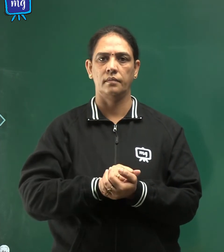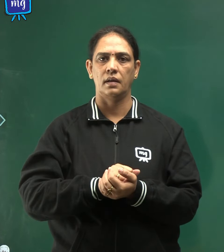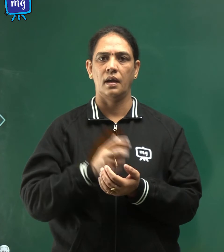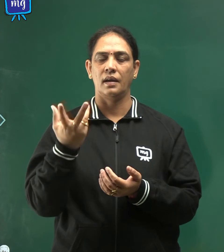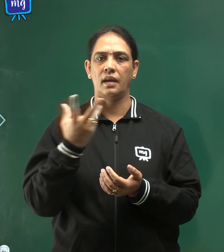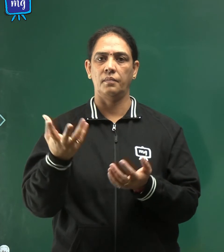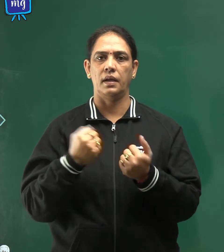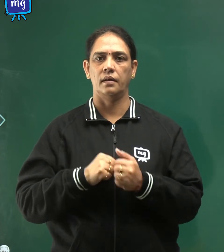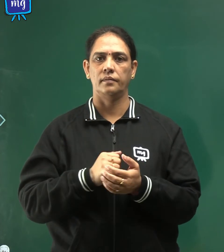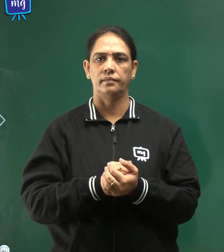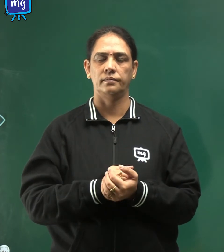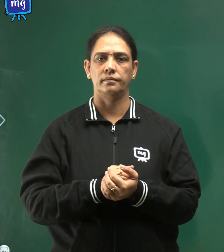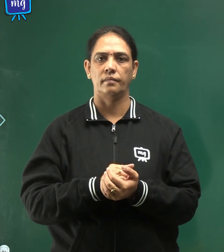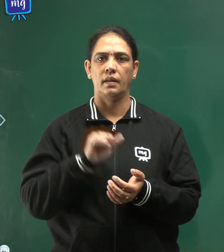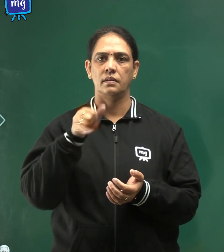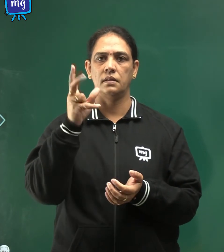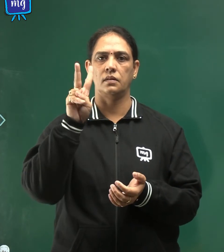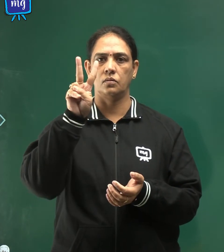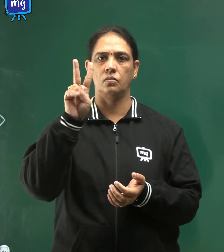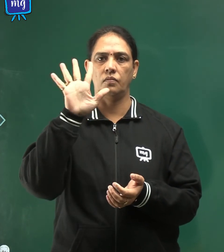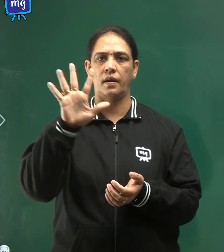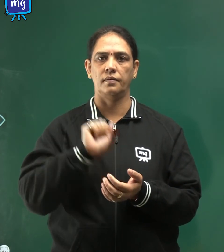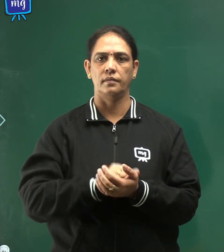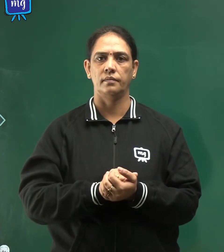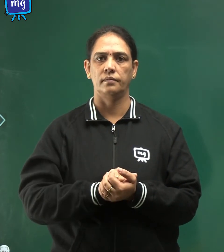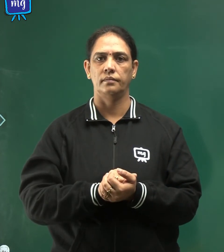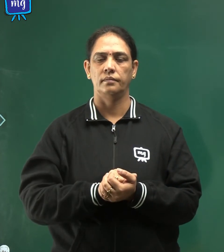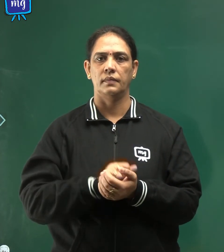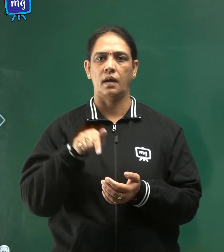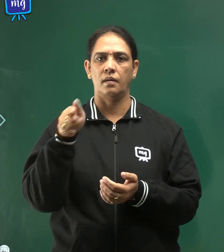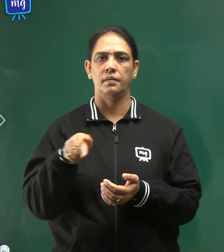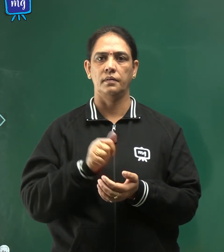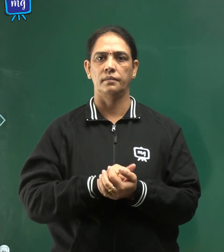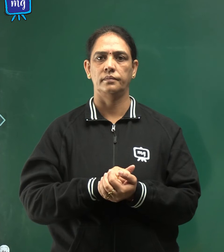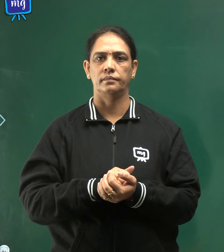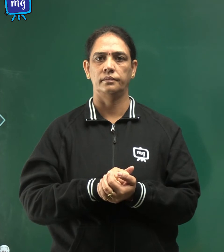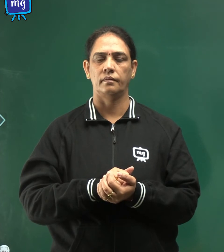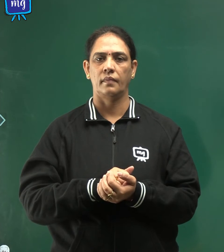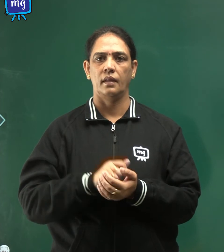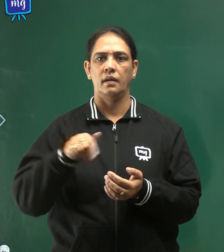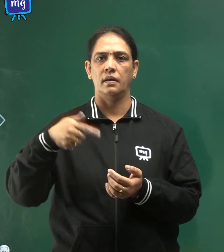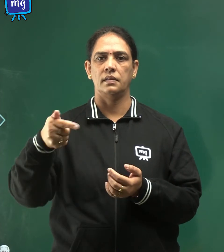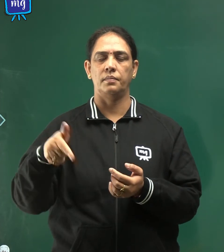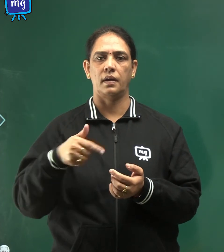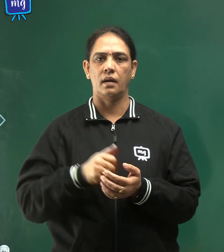कितना आया? 625। अब इसी प्रकार